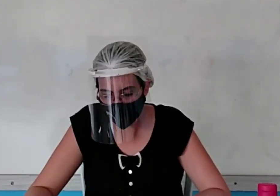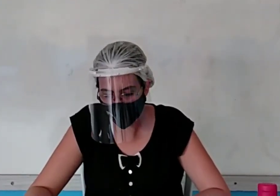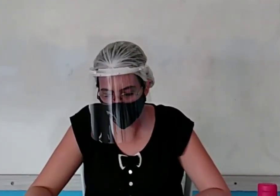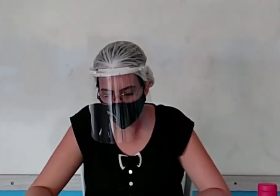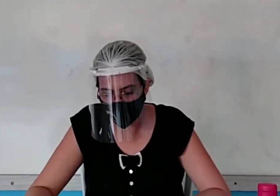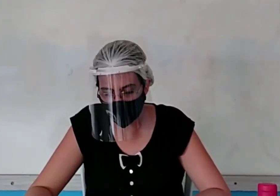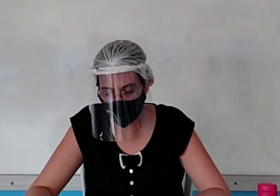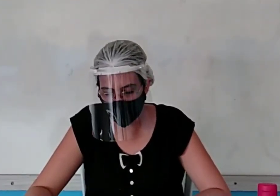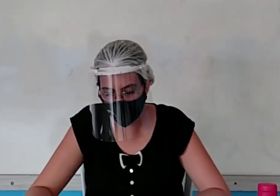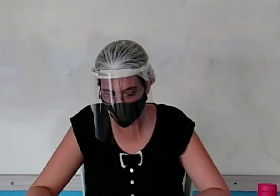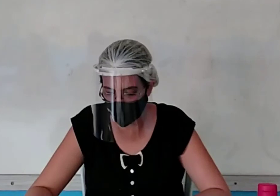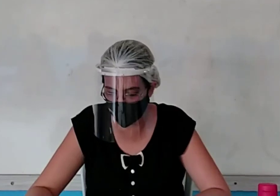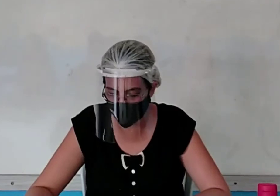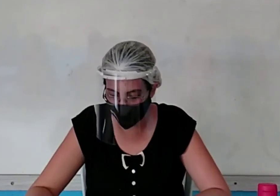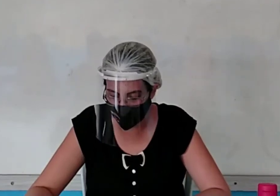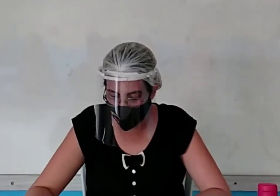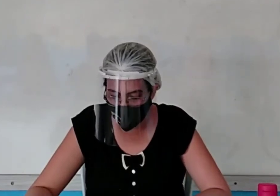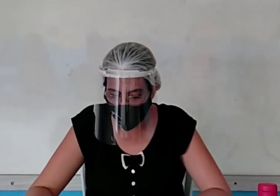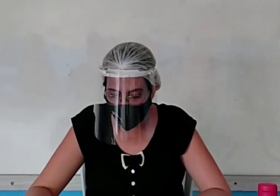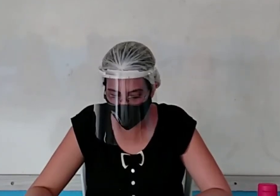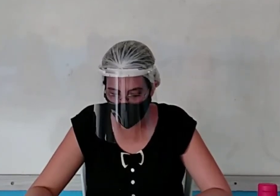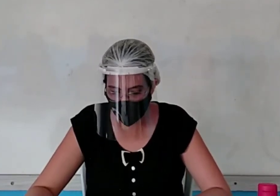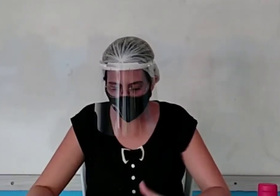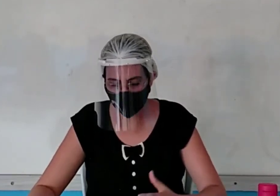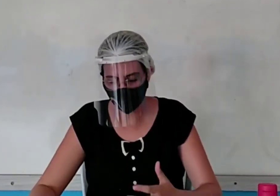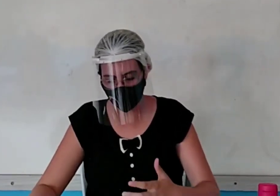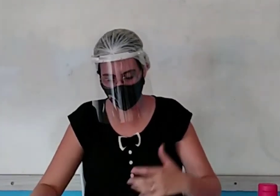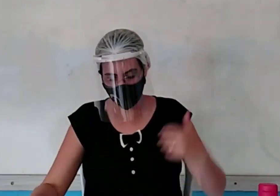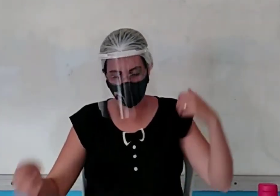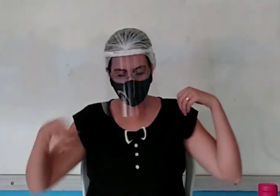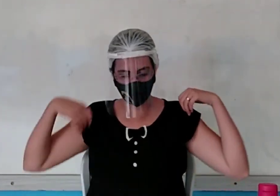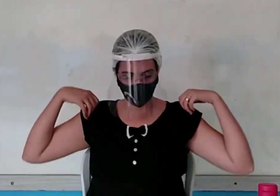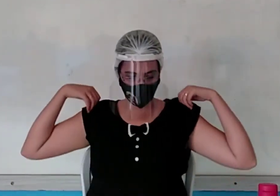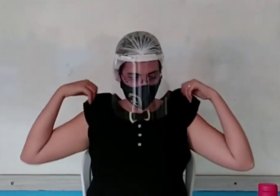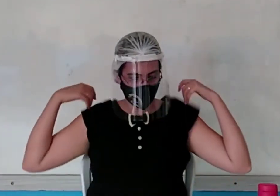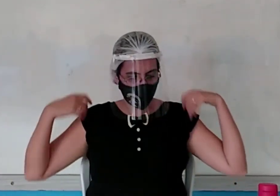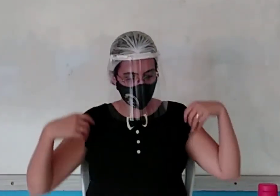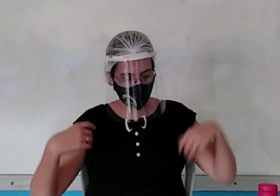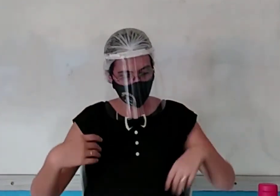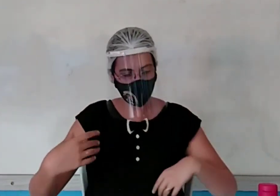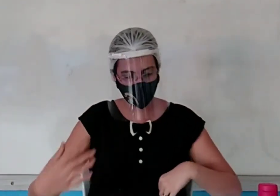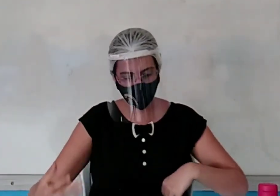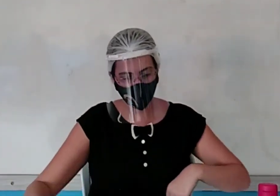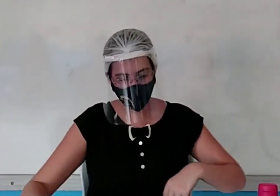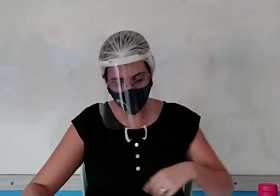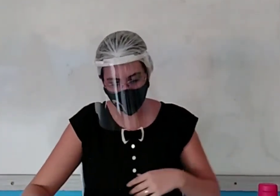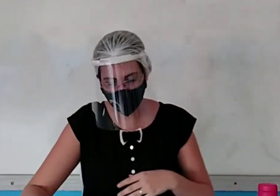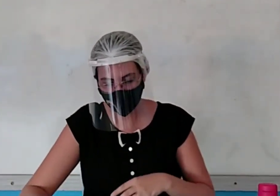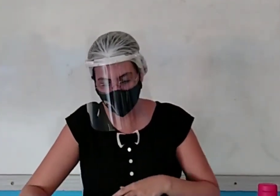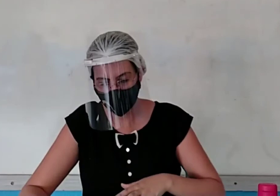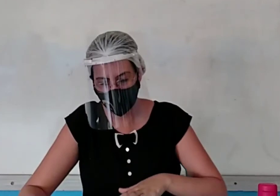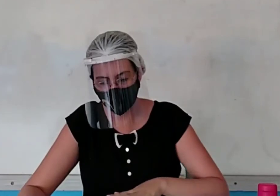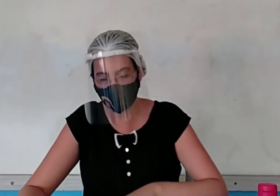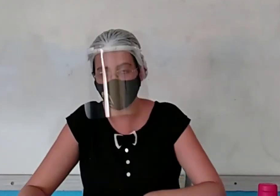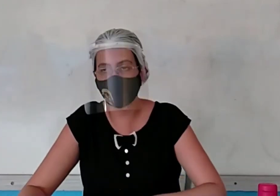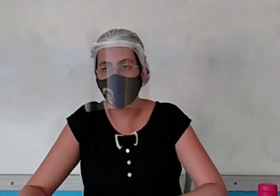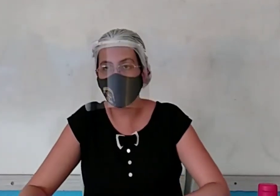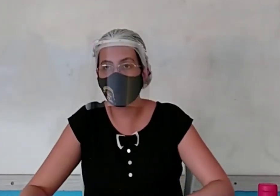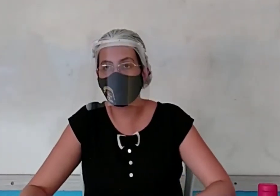Porque desse assunto, o que é mais interessante, mais importante para a gente está aqui